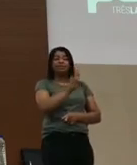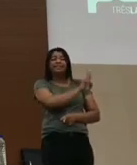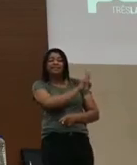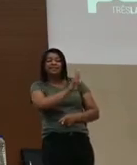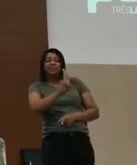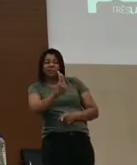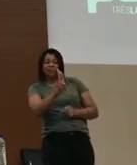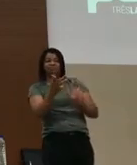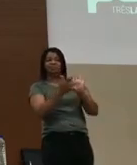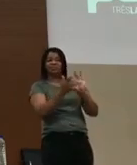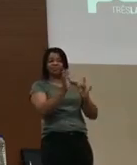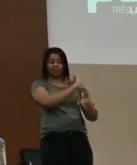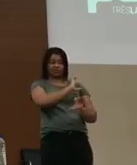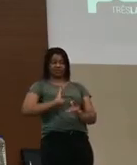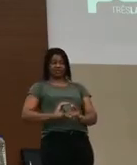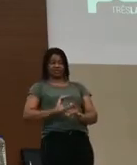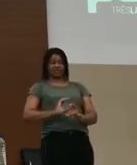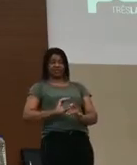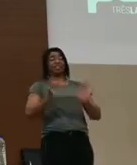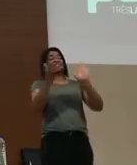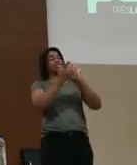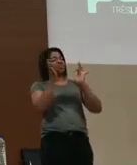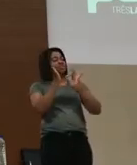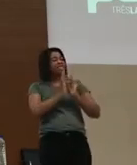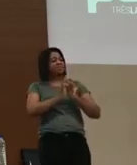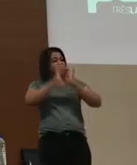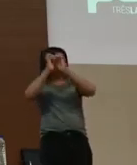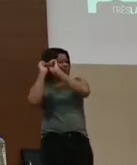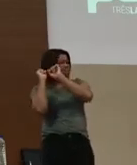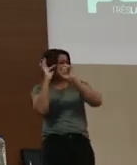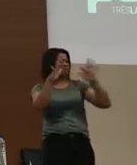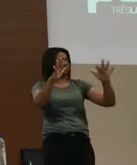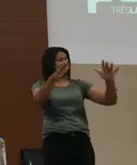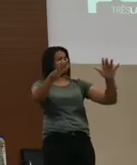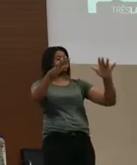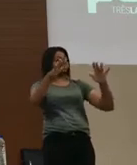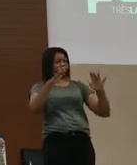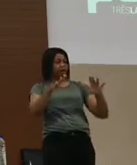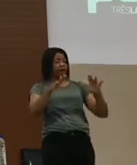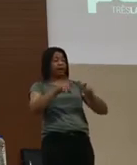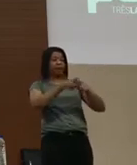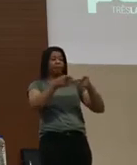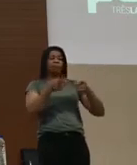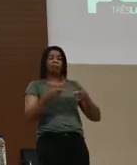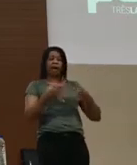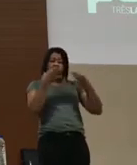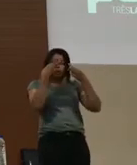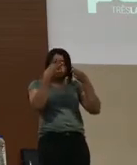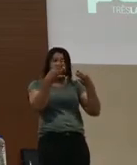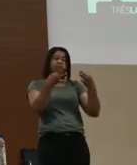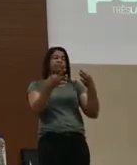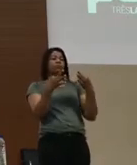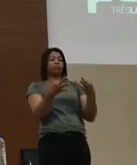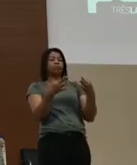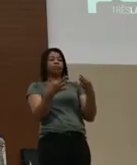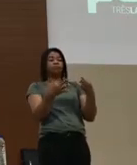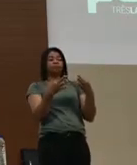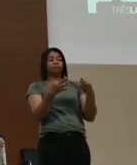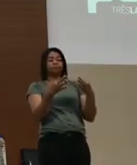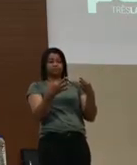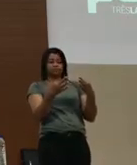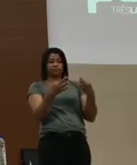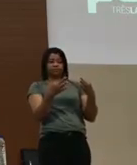Olha que maravilha. Mas ele fala o seguinte, ele nos chama a atenção de que isso